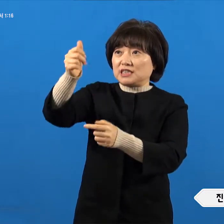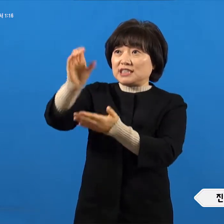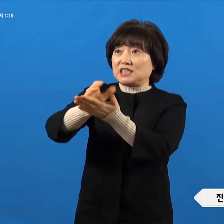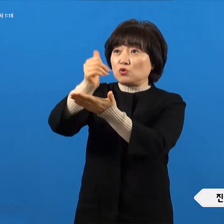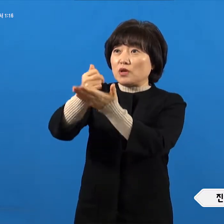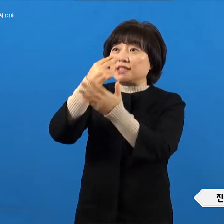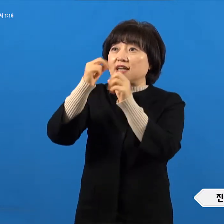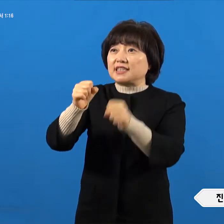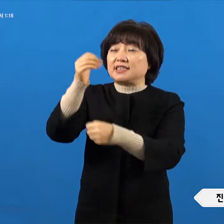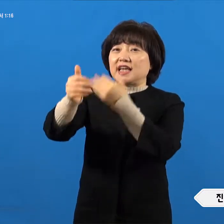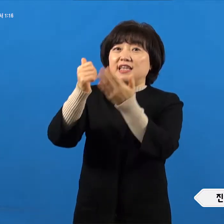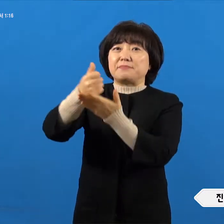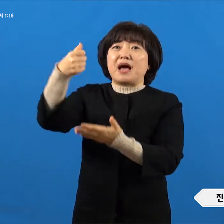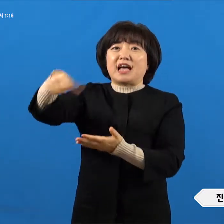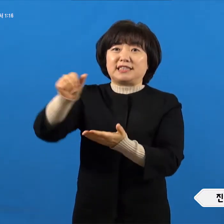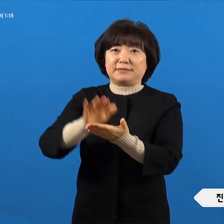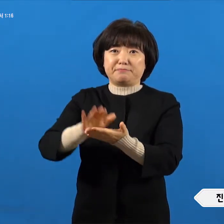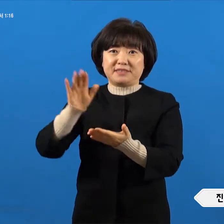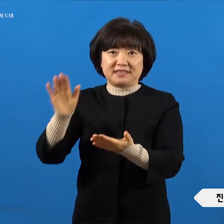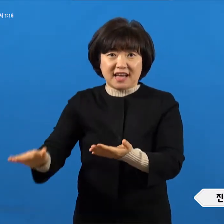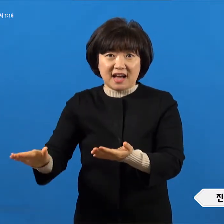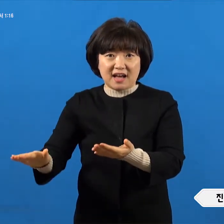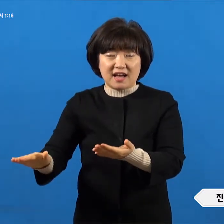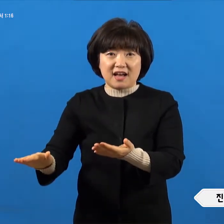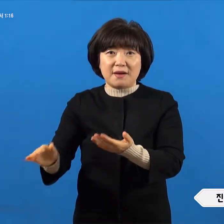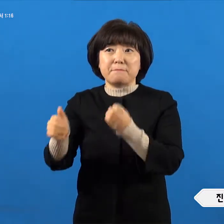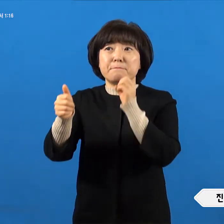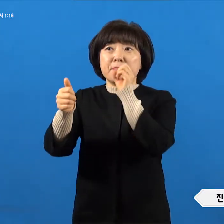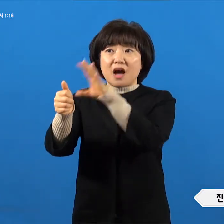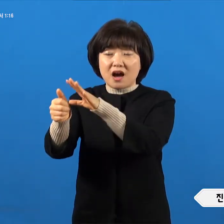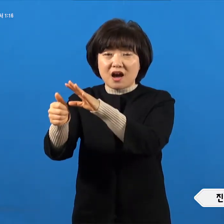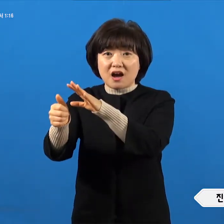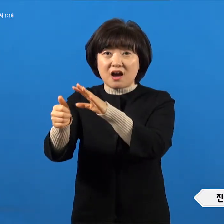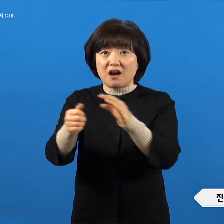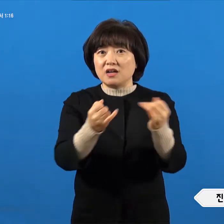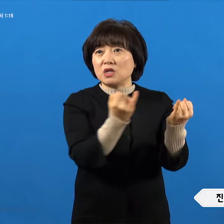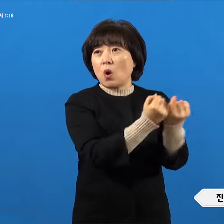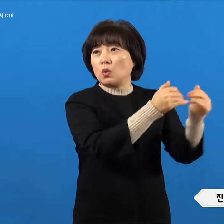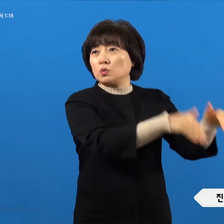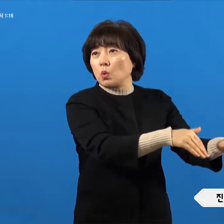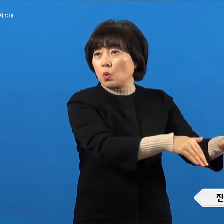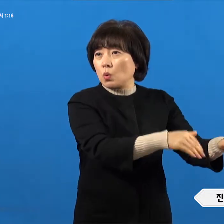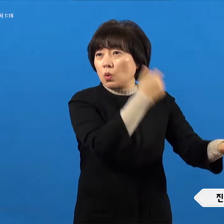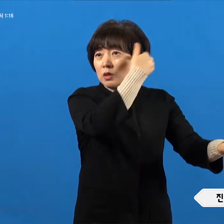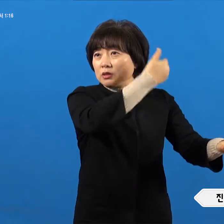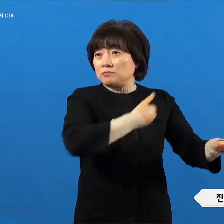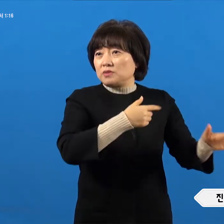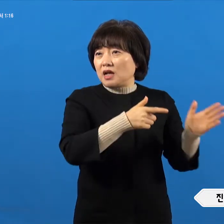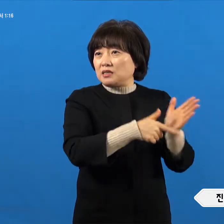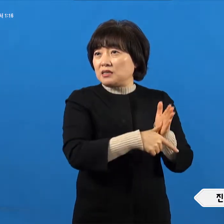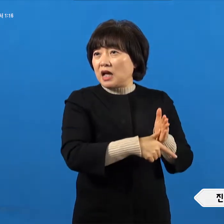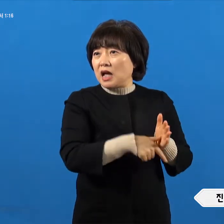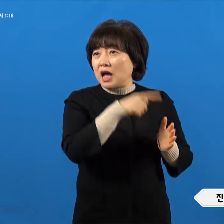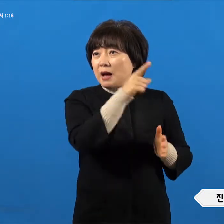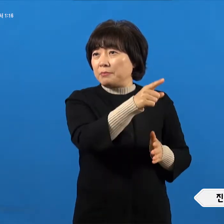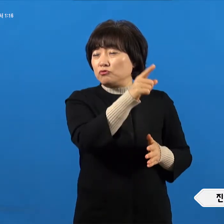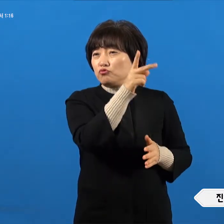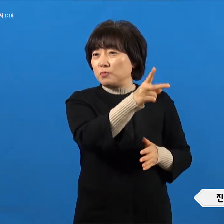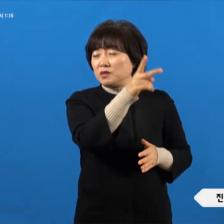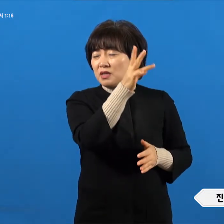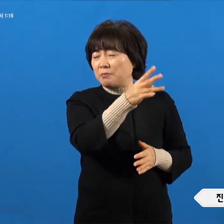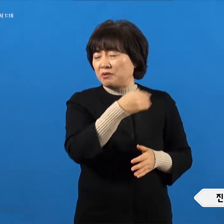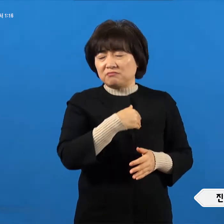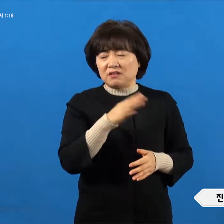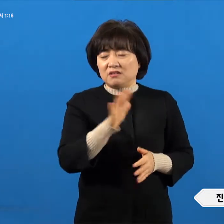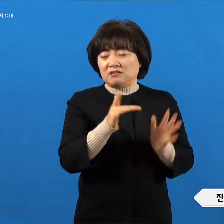그리스도요, 살아계신 하나님의 아들이십니다. 그런데 어린 여종의 질문 앞에 3번이나 주님에